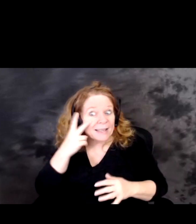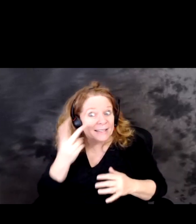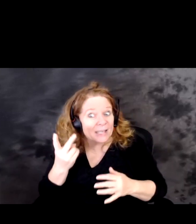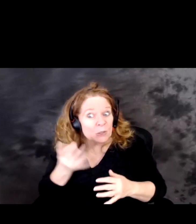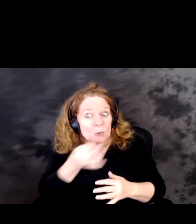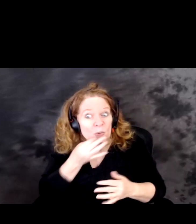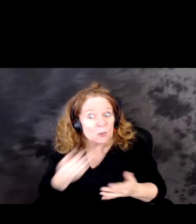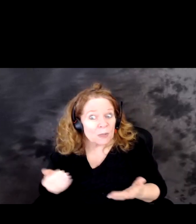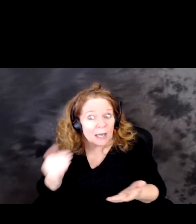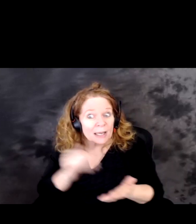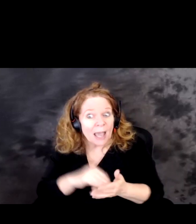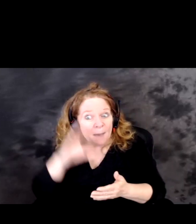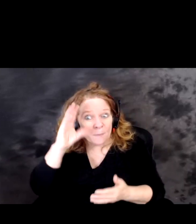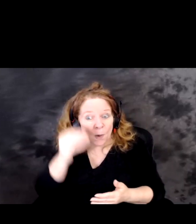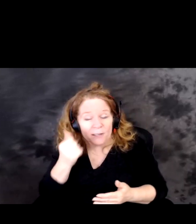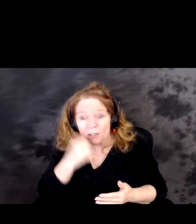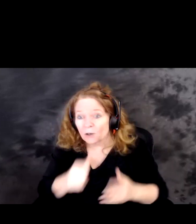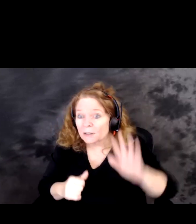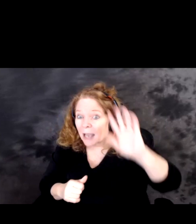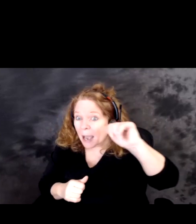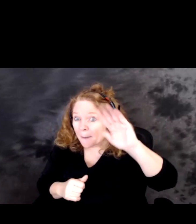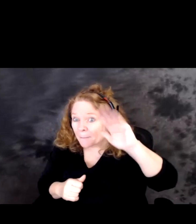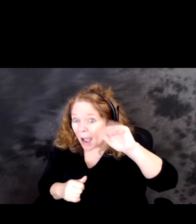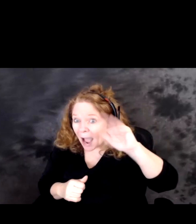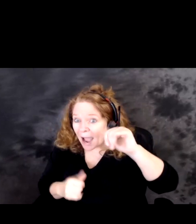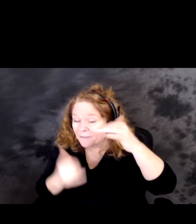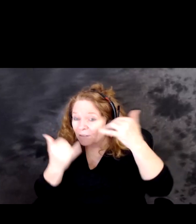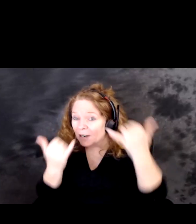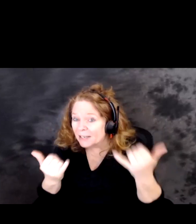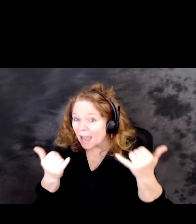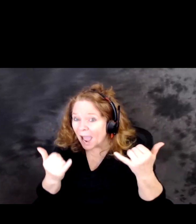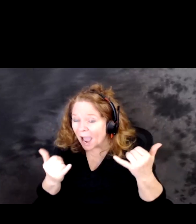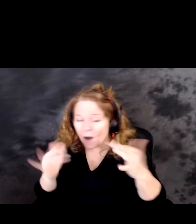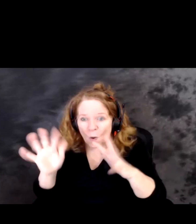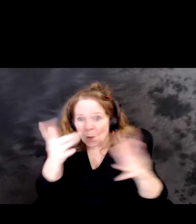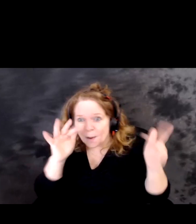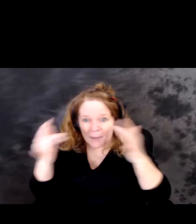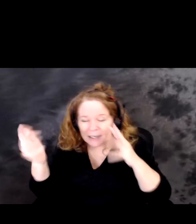do? Los miraremos muy pronto, niños y niñas. Adiós por